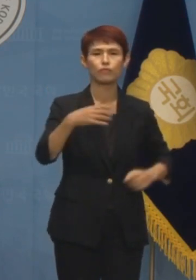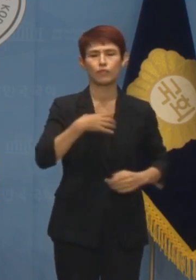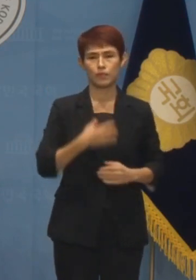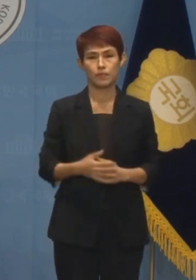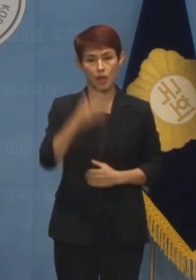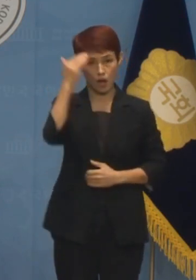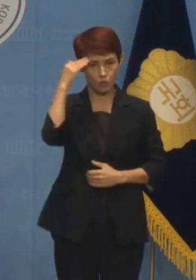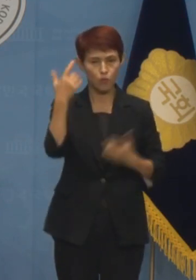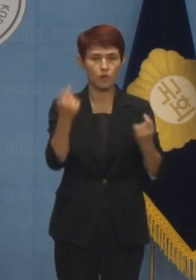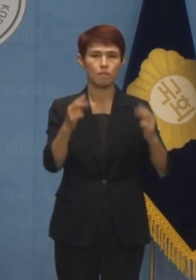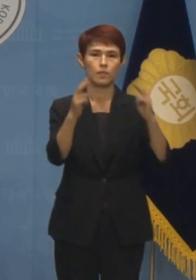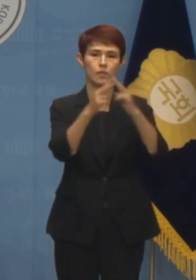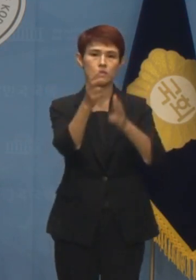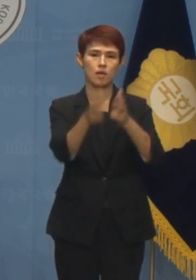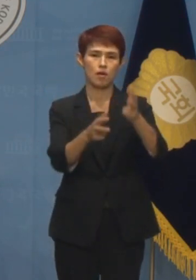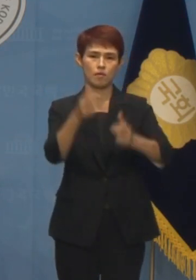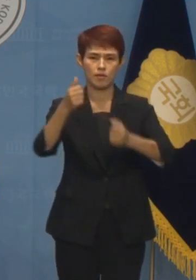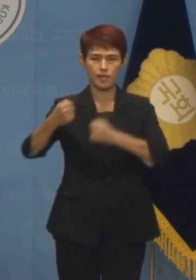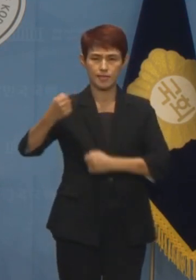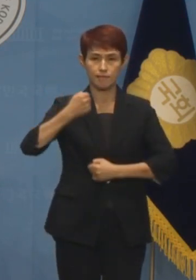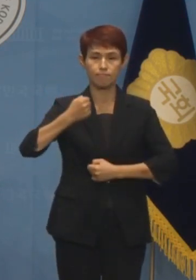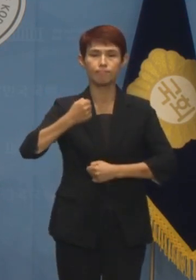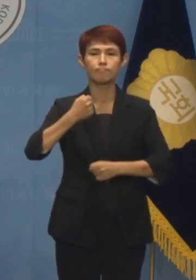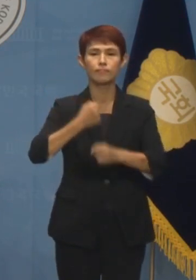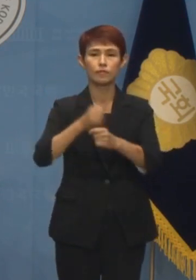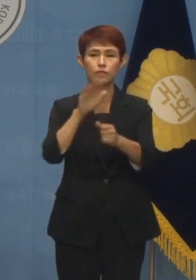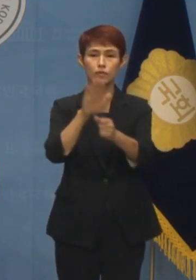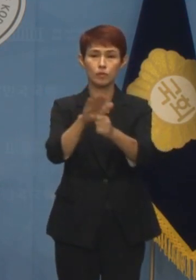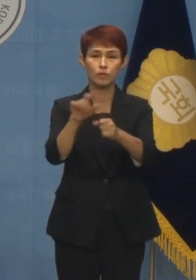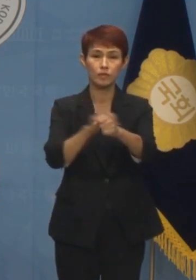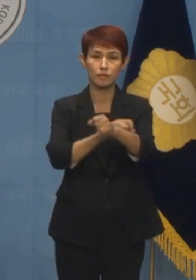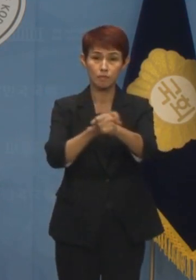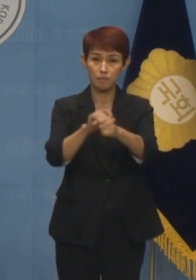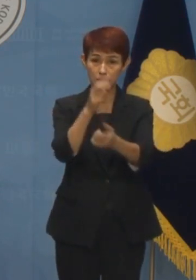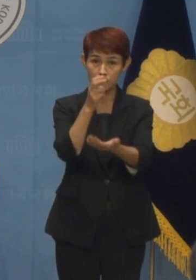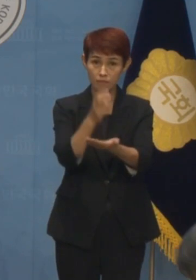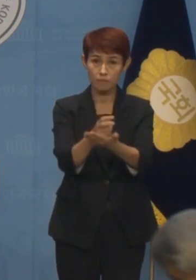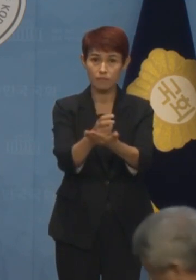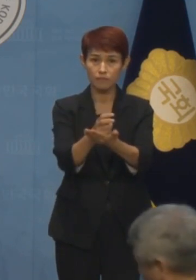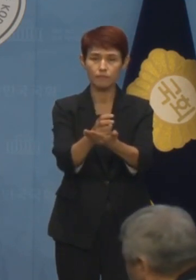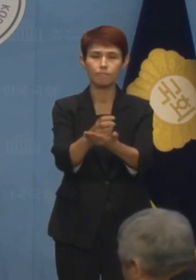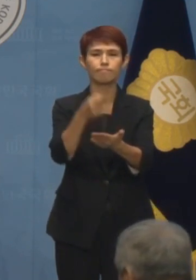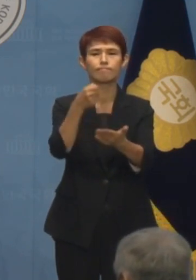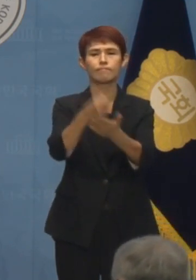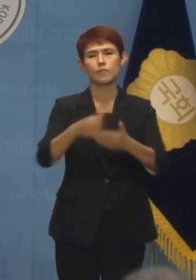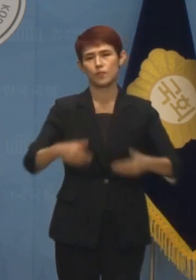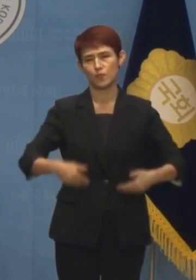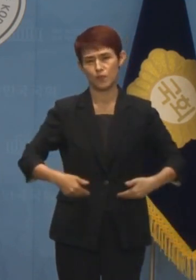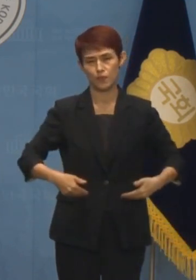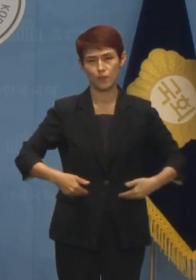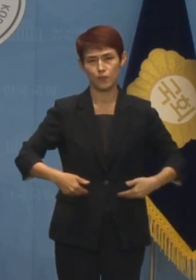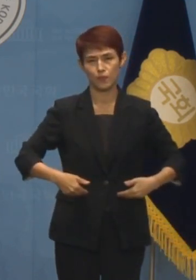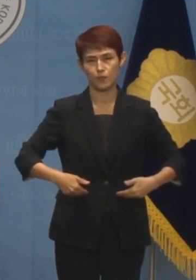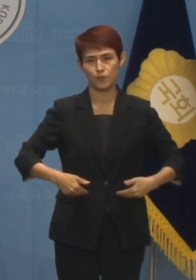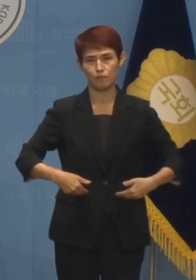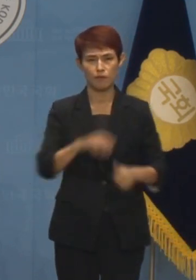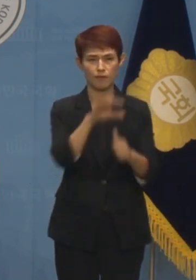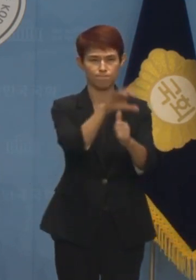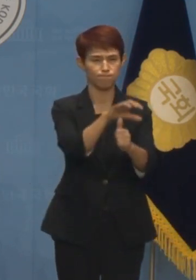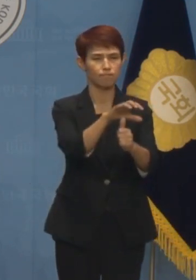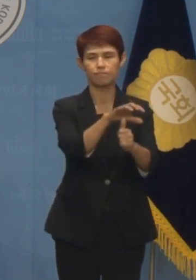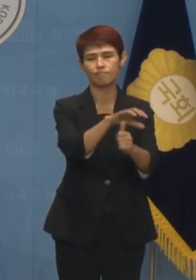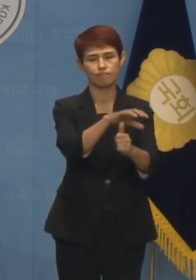우리나라도 반도체 산업 경쟁력 강화 및 지원에 관한 특별조치법을 제정해서 불필요한 규제